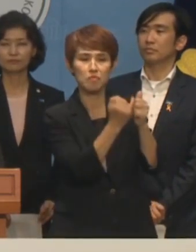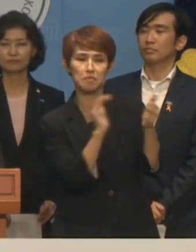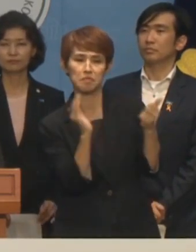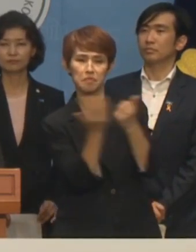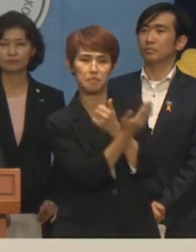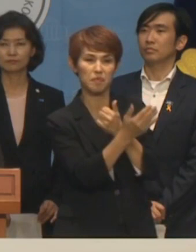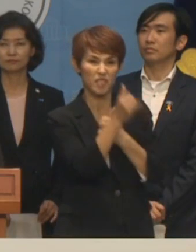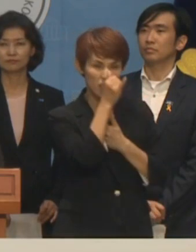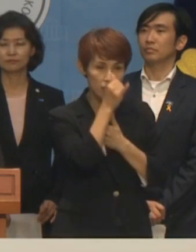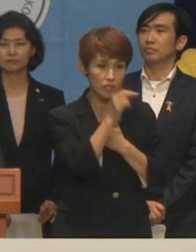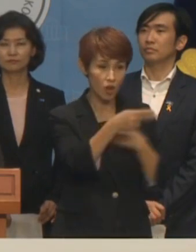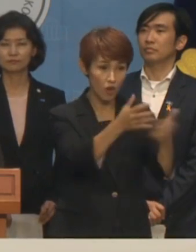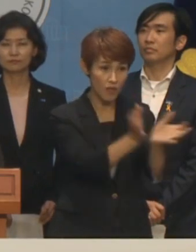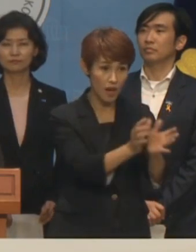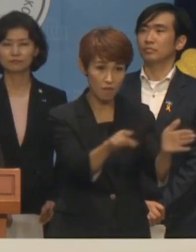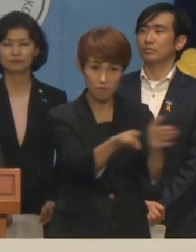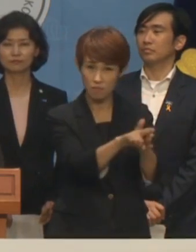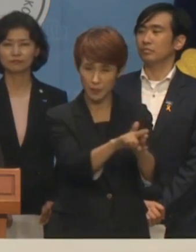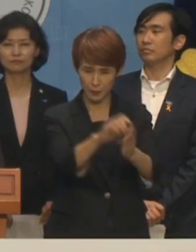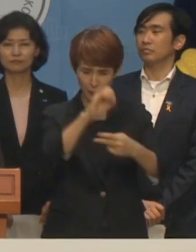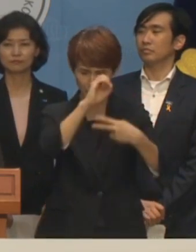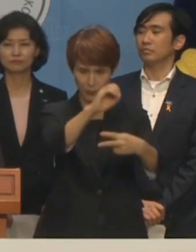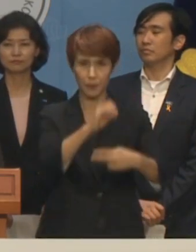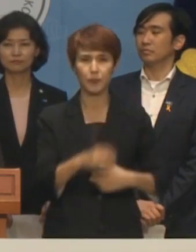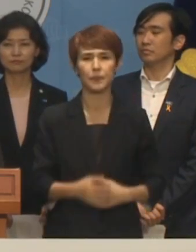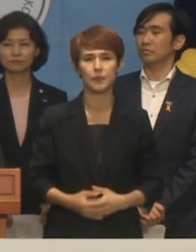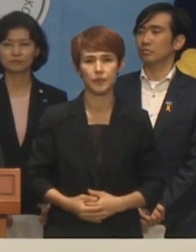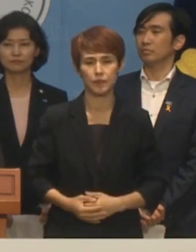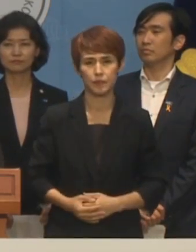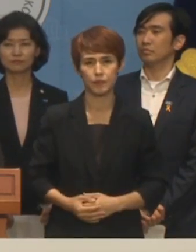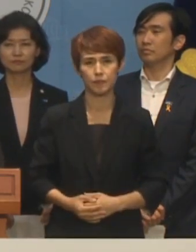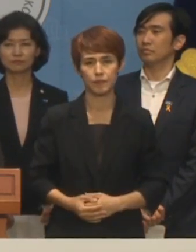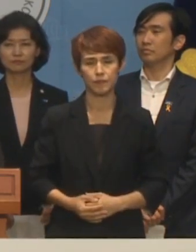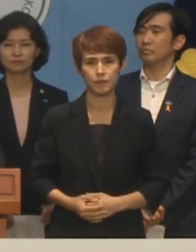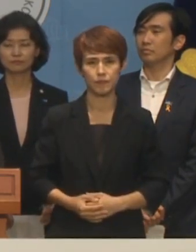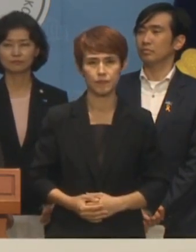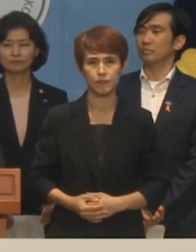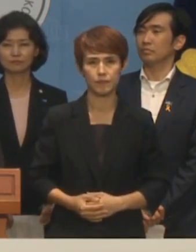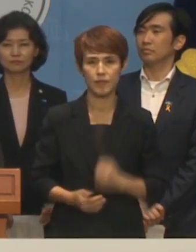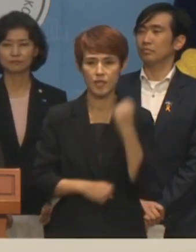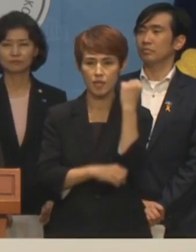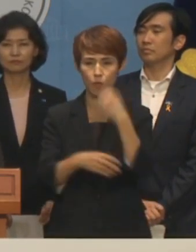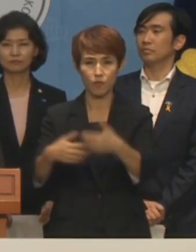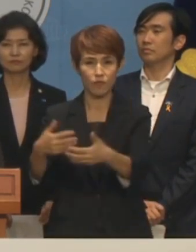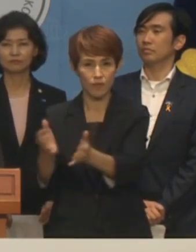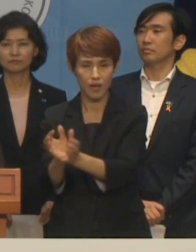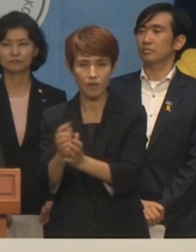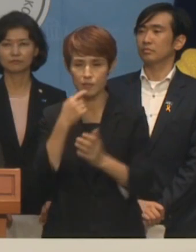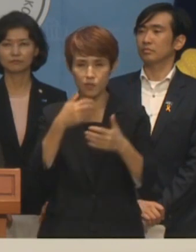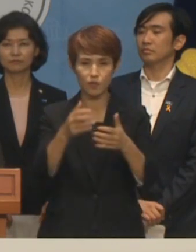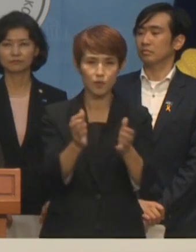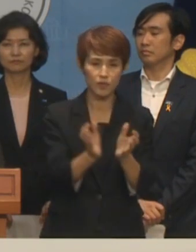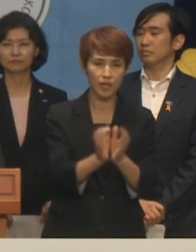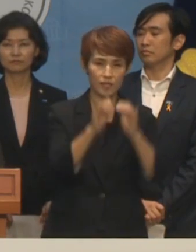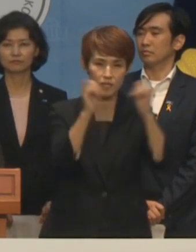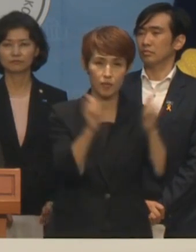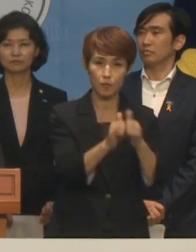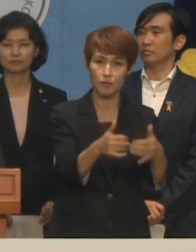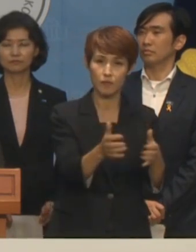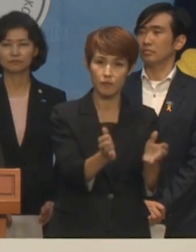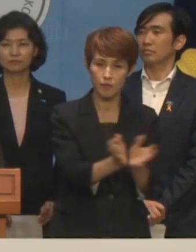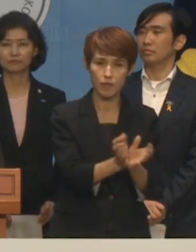여당에 신뢰를 보낼 국민은 아무도 없다. 이에 기본소득당, 더불어민주당,